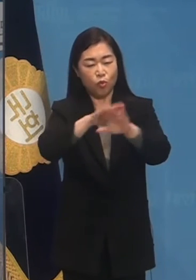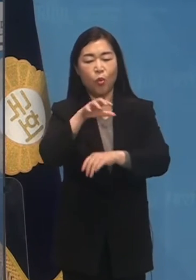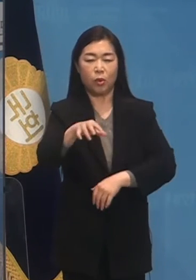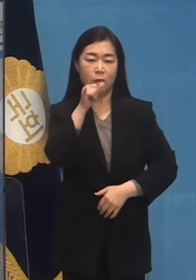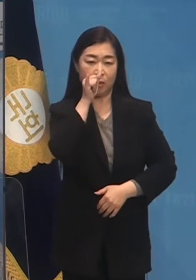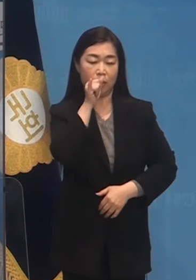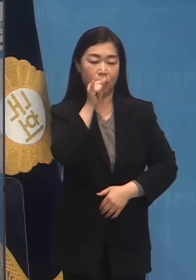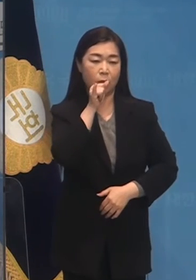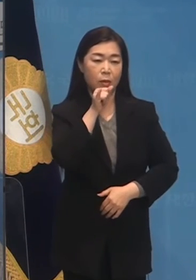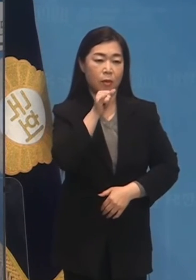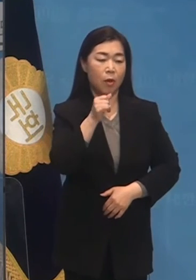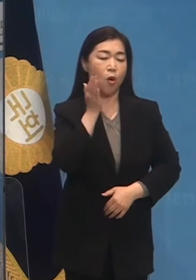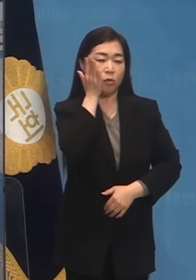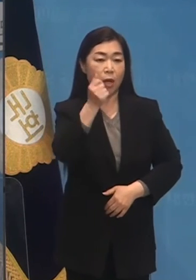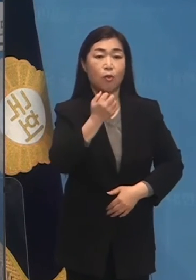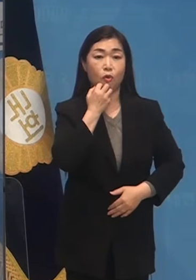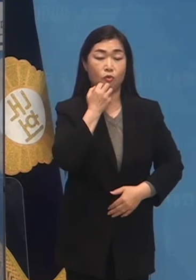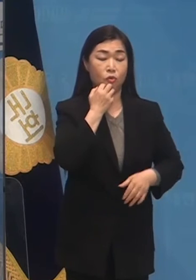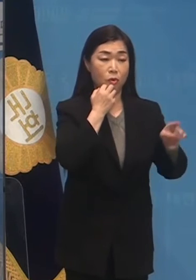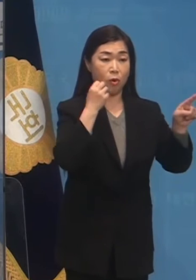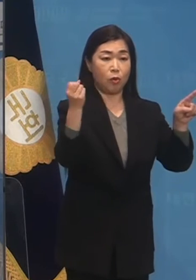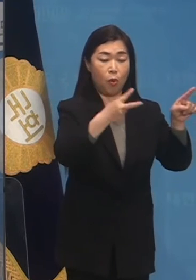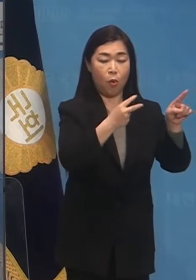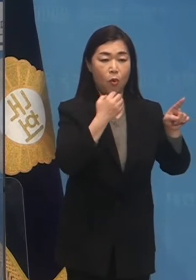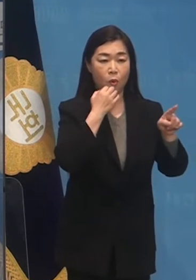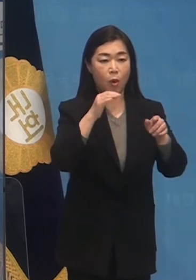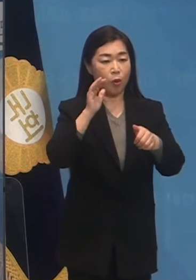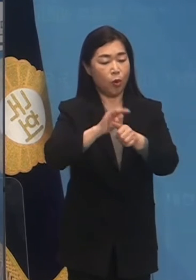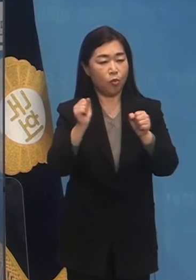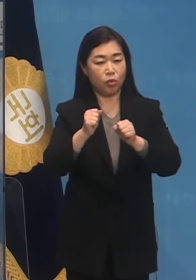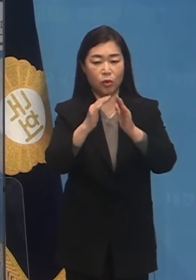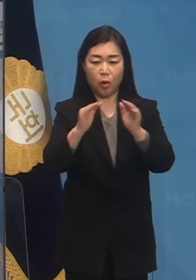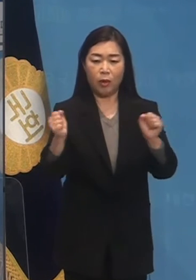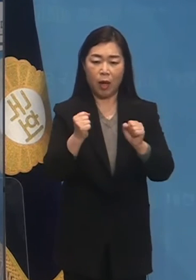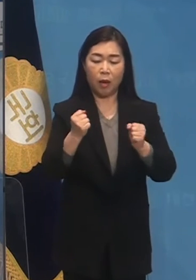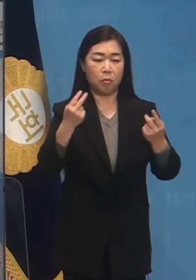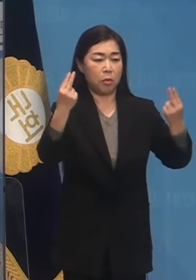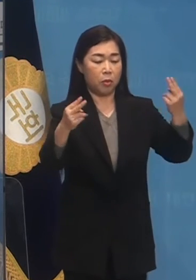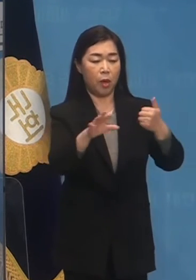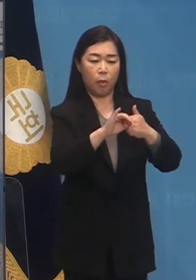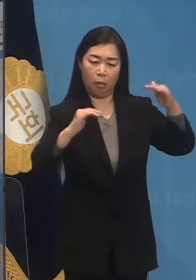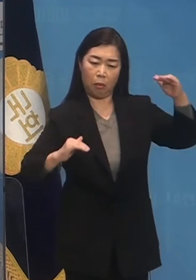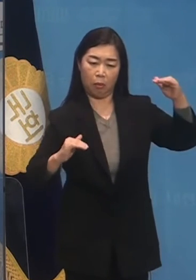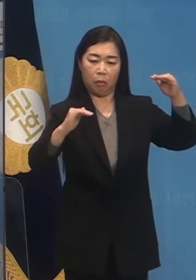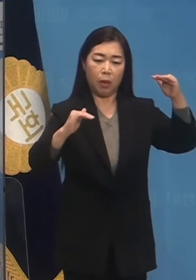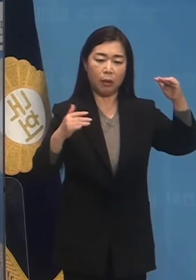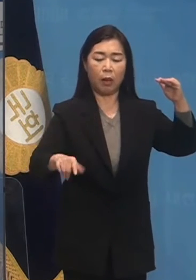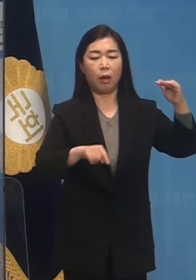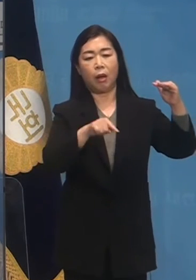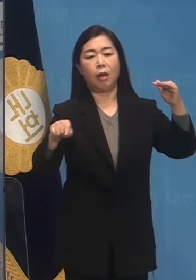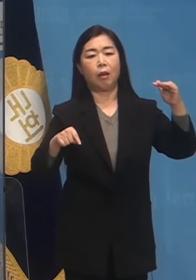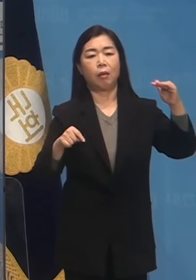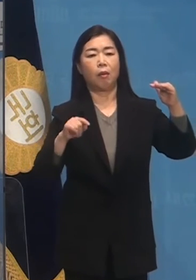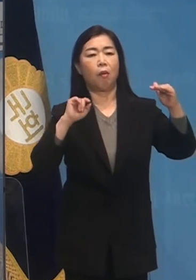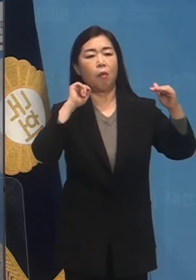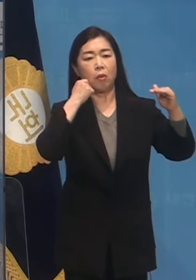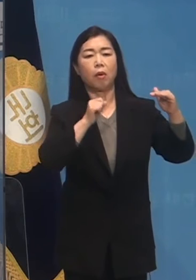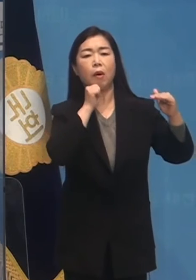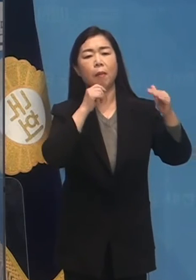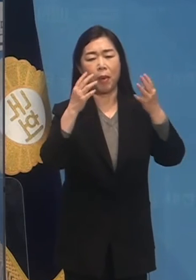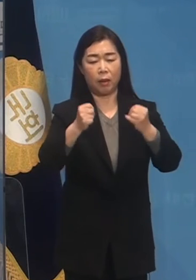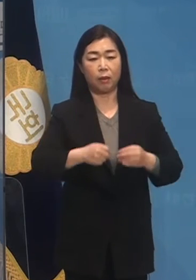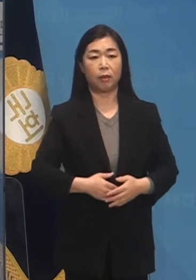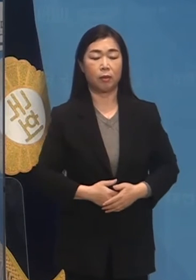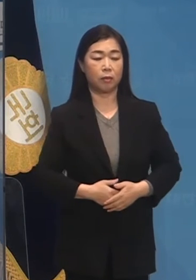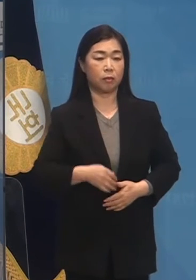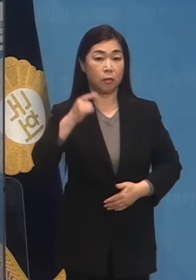못합니다. 울산, 서울은 고사하고 경북과 전남에도 미치지 못하는 수준입니다.